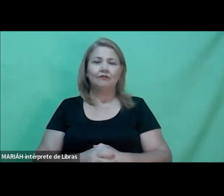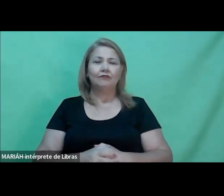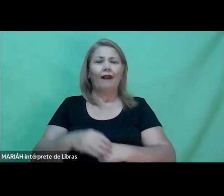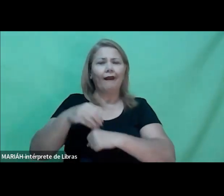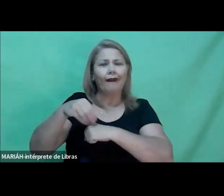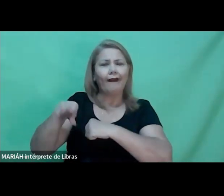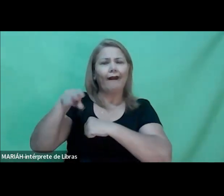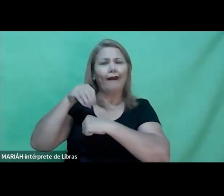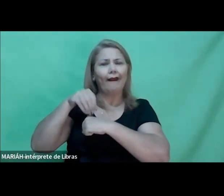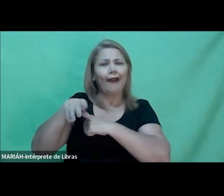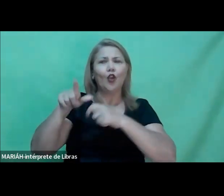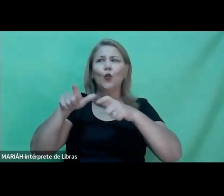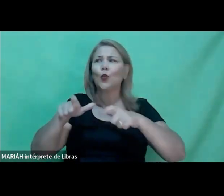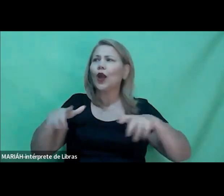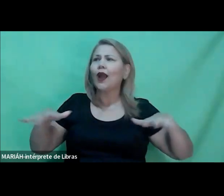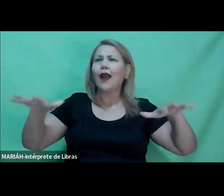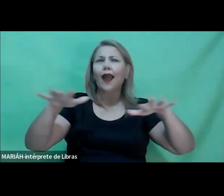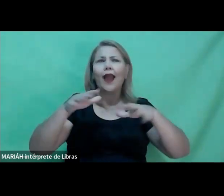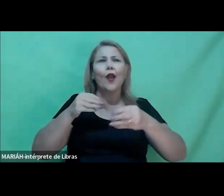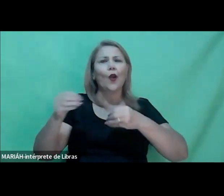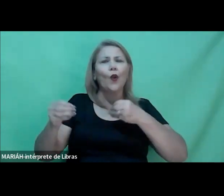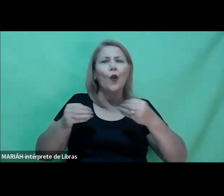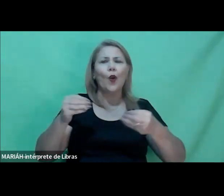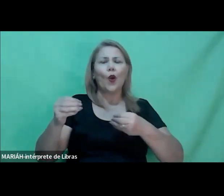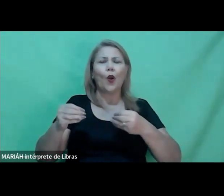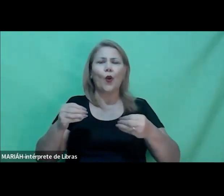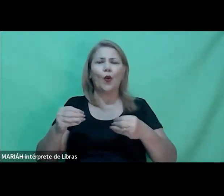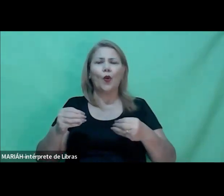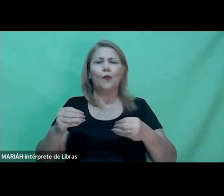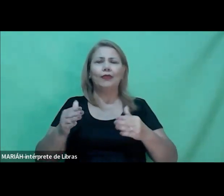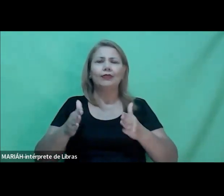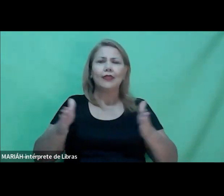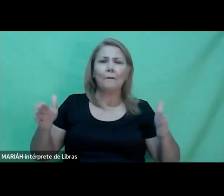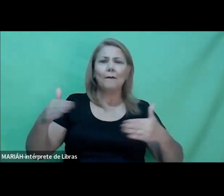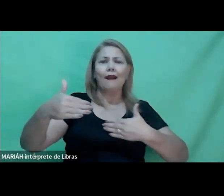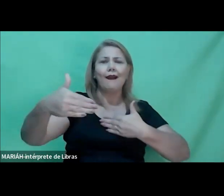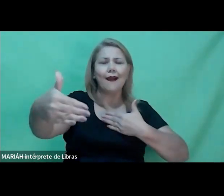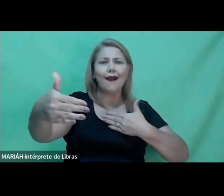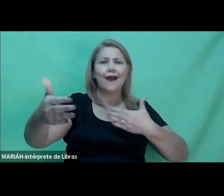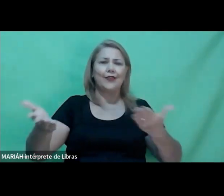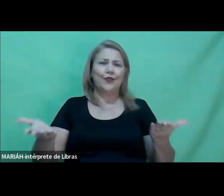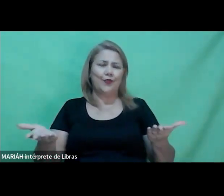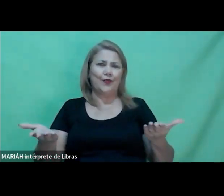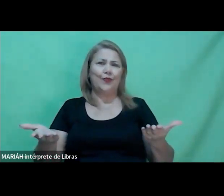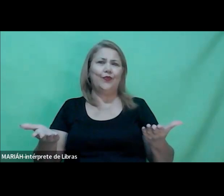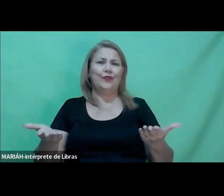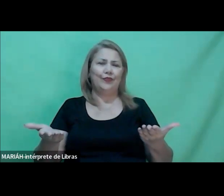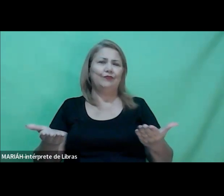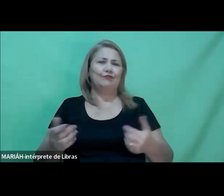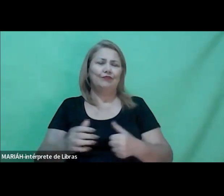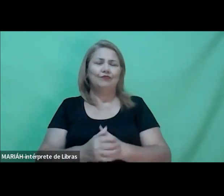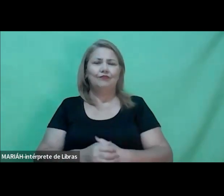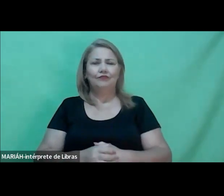donde se encuentran Qué forma tiene el tamaño eh etcétera miren